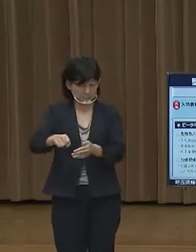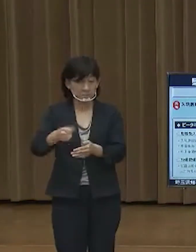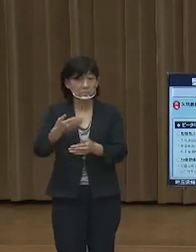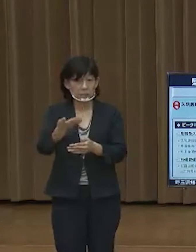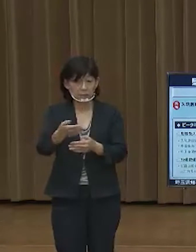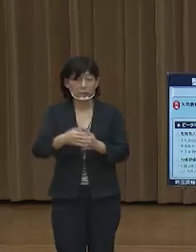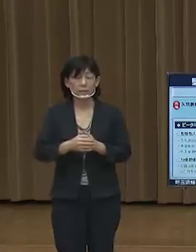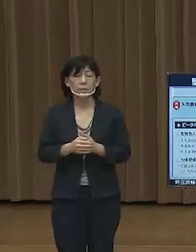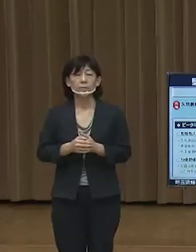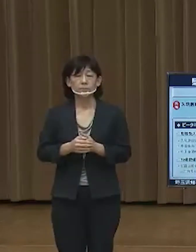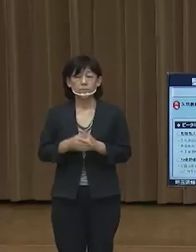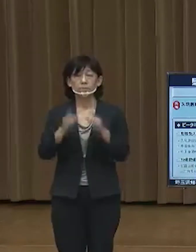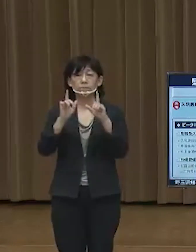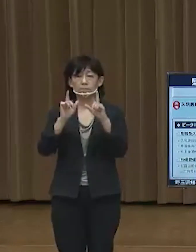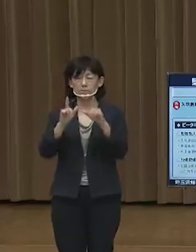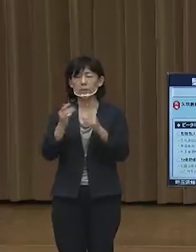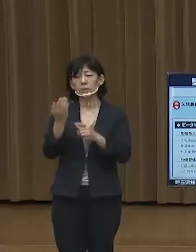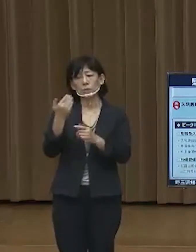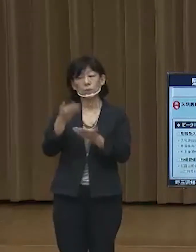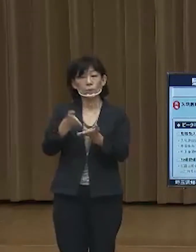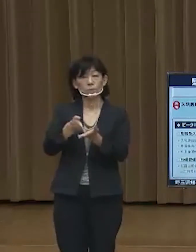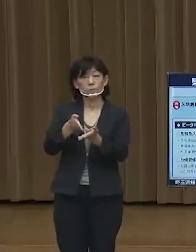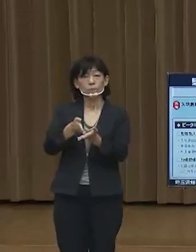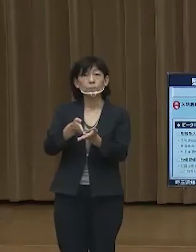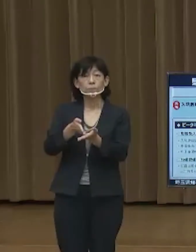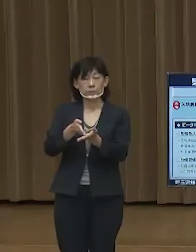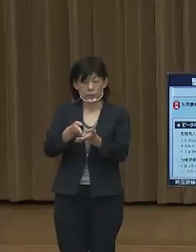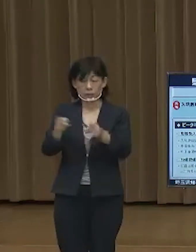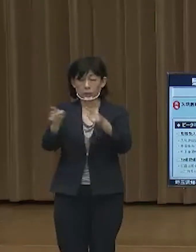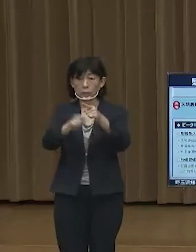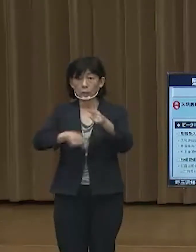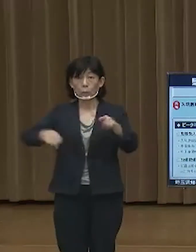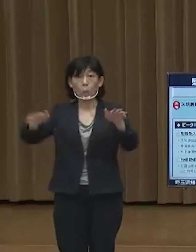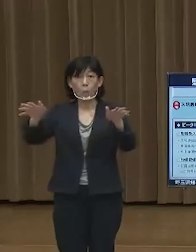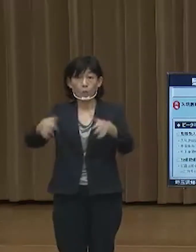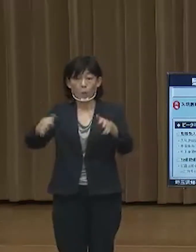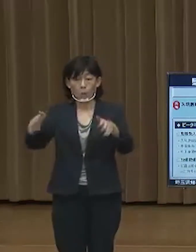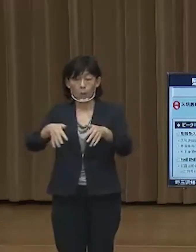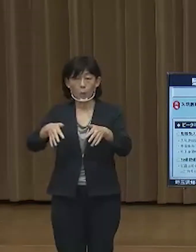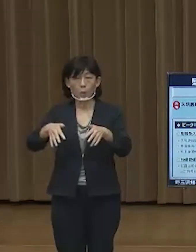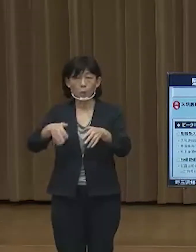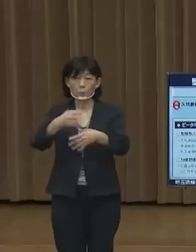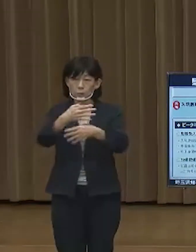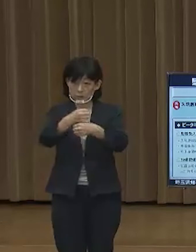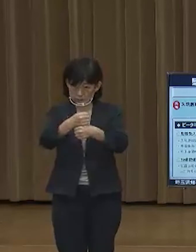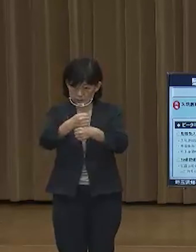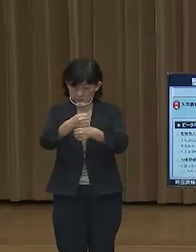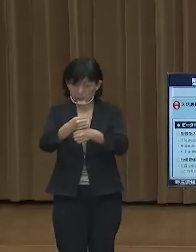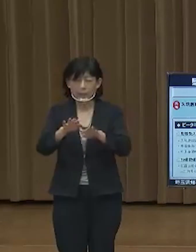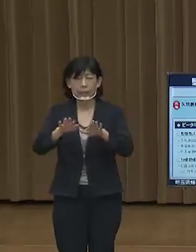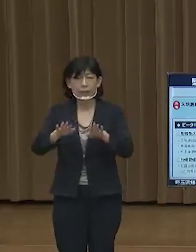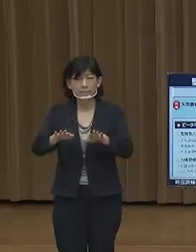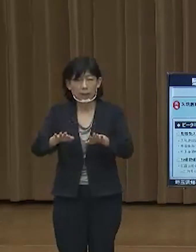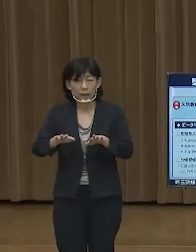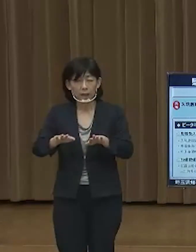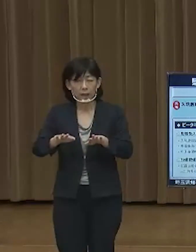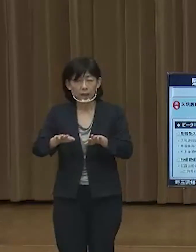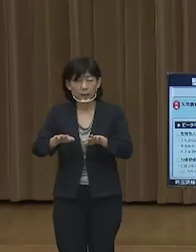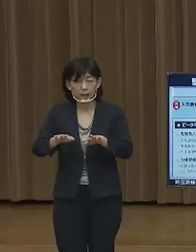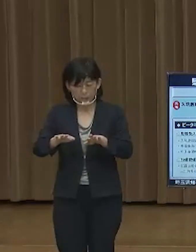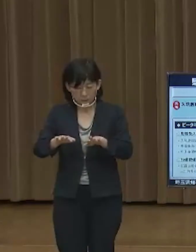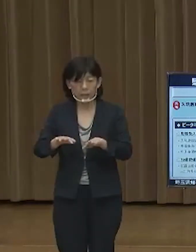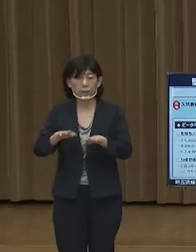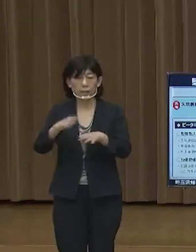どお話をさせていただいた公募の時期はまだ、現時点では明らかに